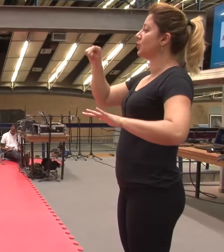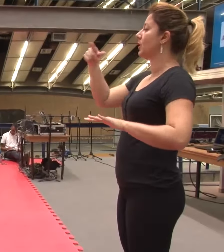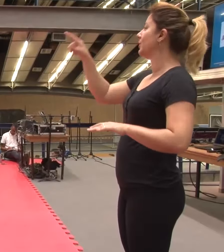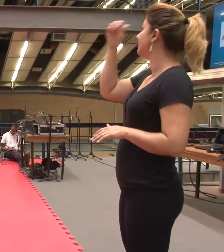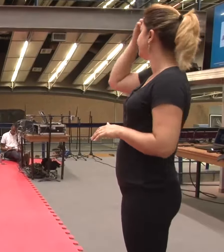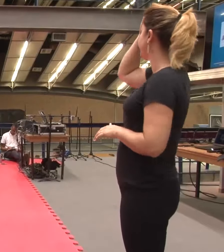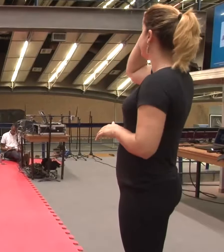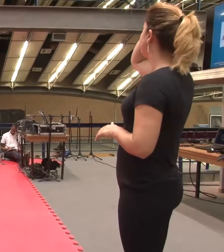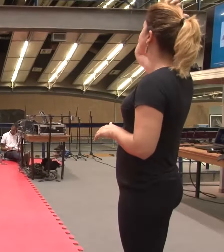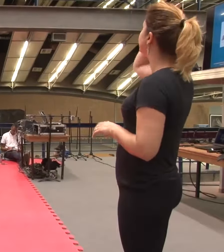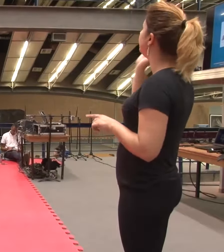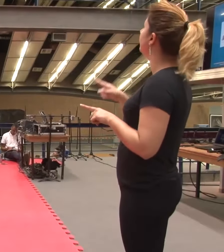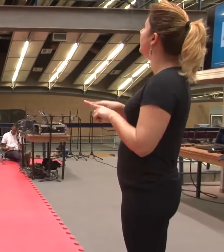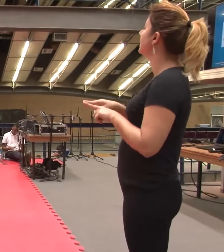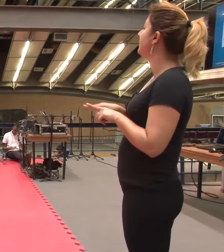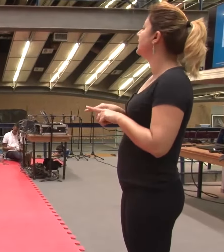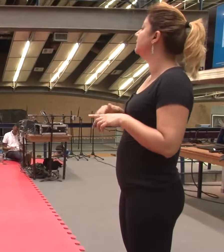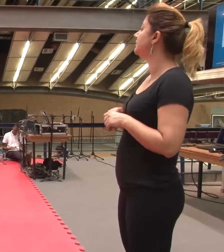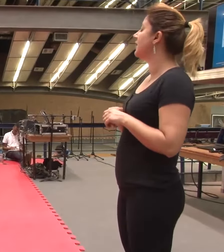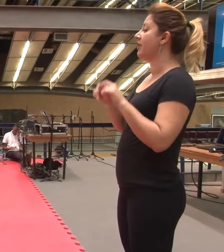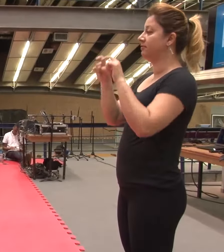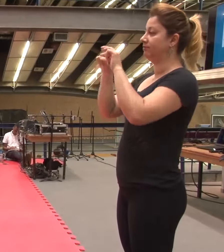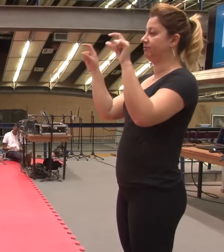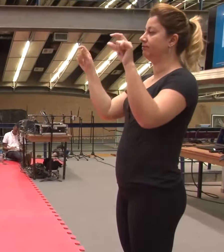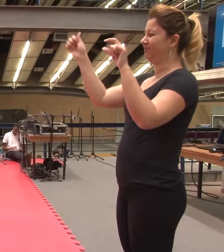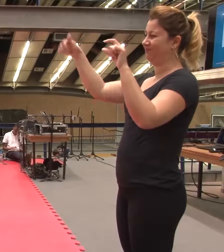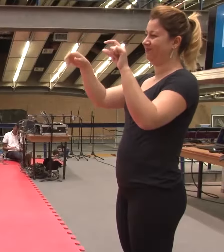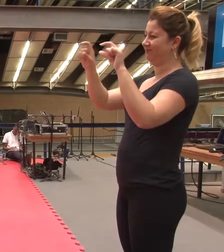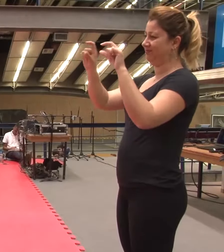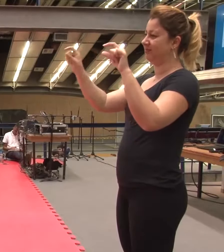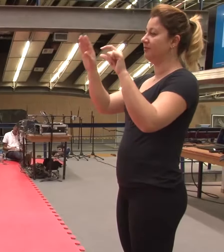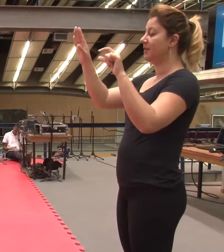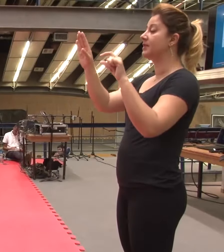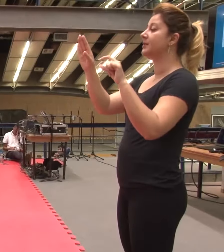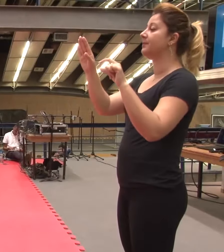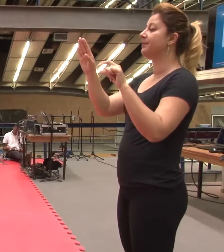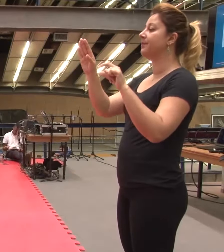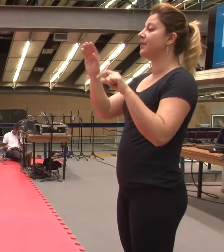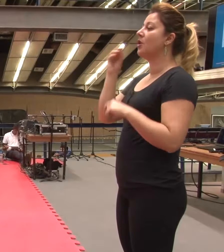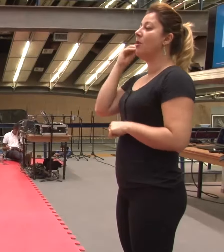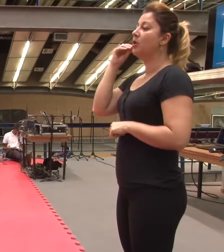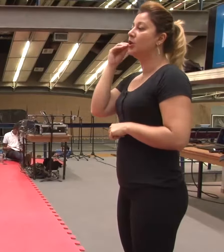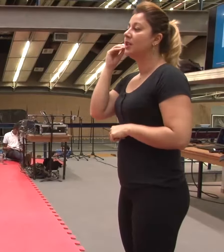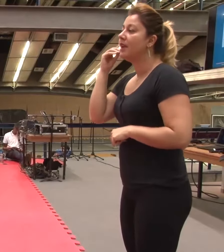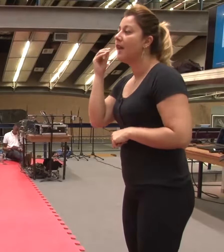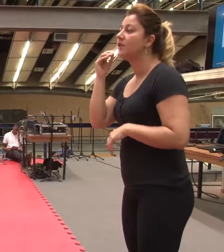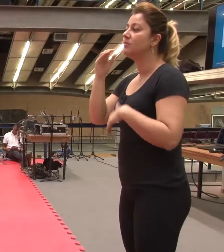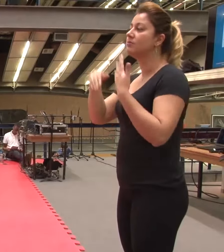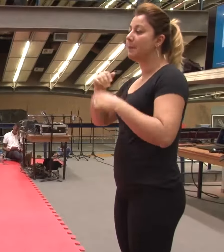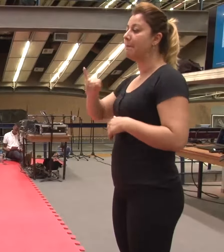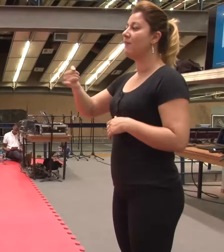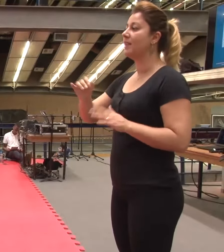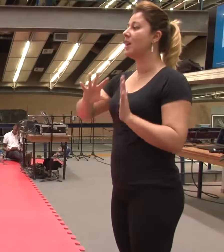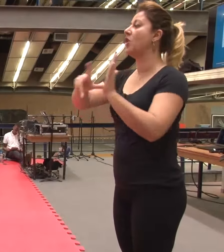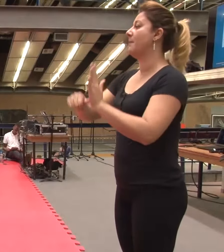Ou se a gente quiser traduzir num ditado péssimo, né? Inclusive, a ocasião faz o ladrão. Ou um ditado mais